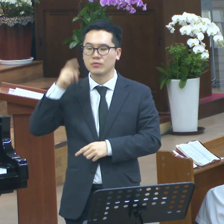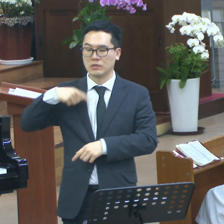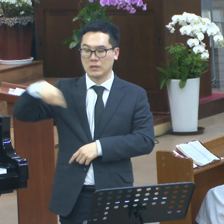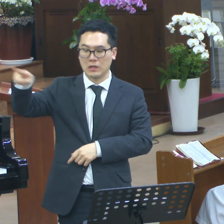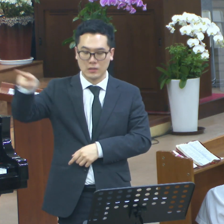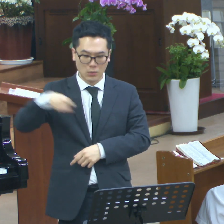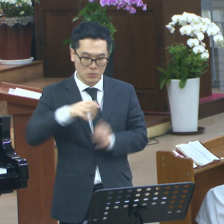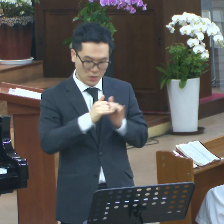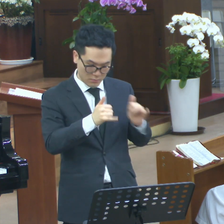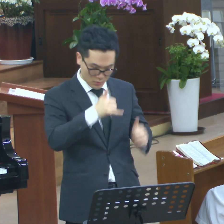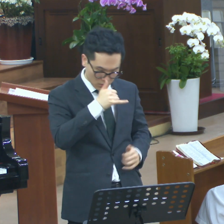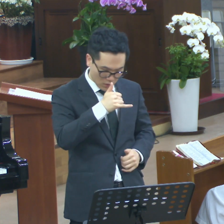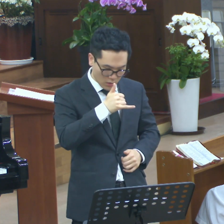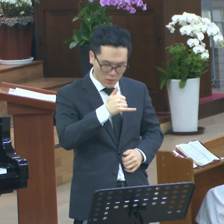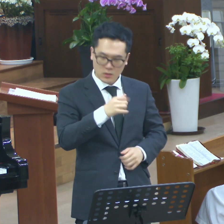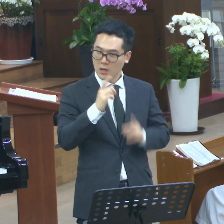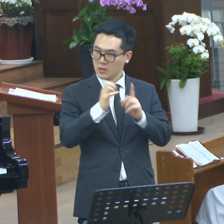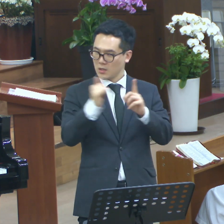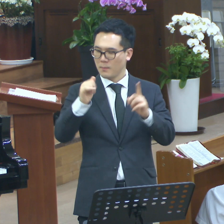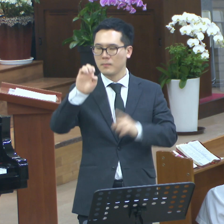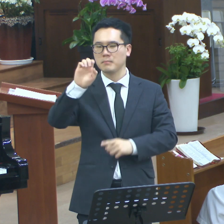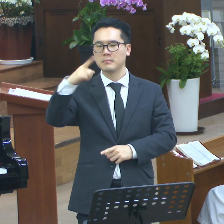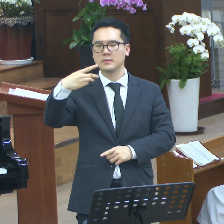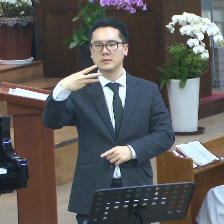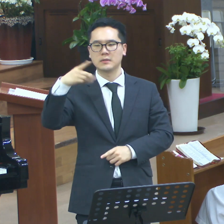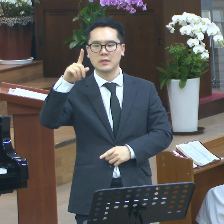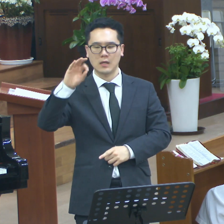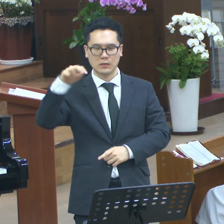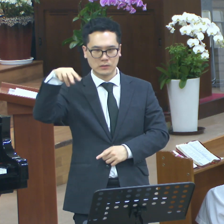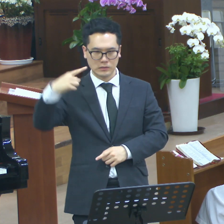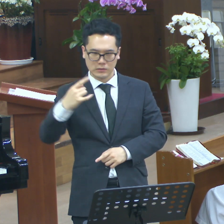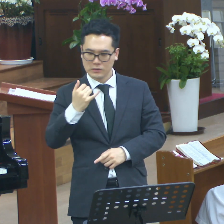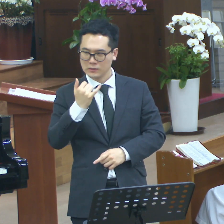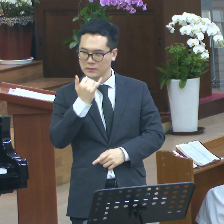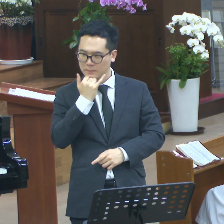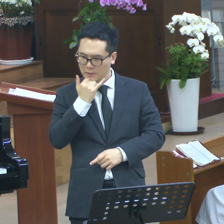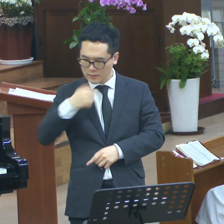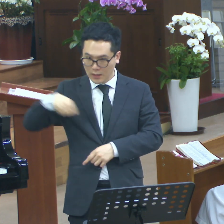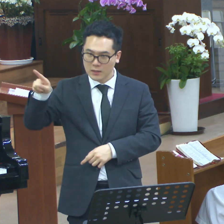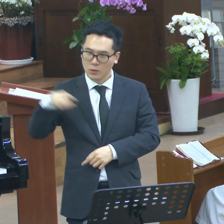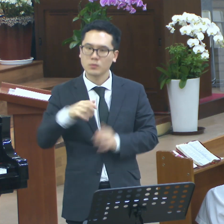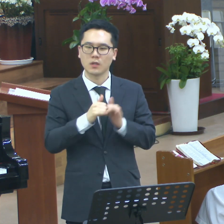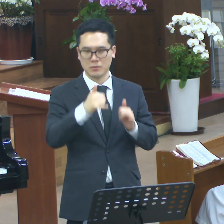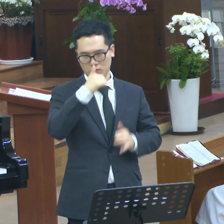계세요. 박건택이라는 교수님인데 역사학자인데 이분이 칼빈이